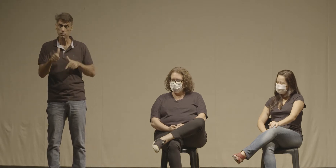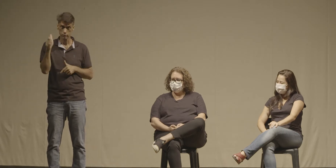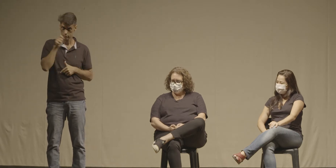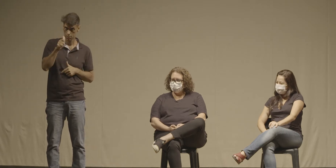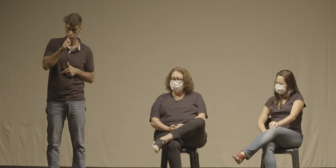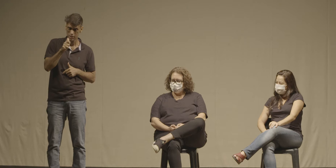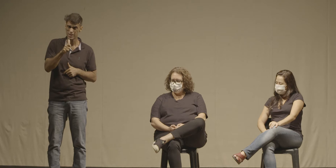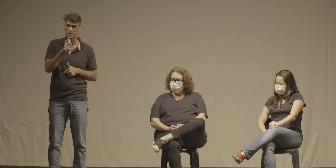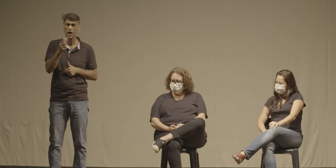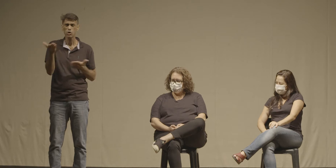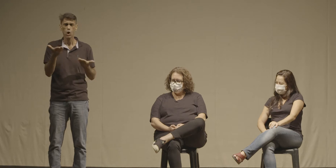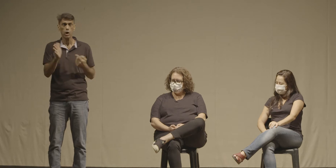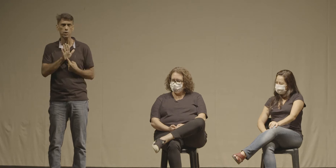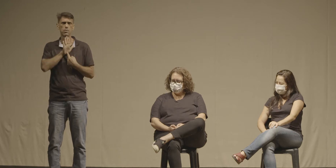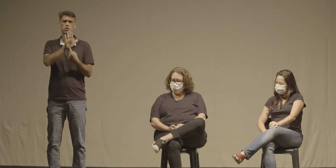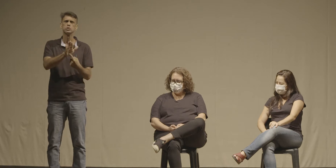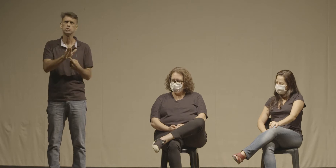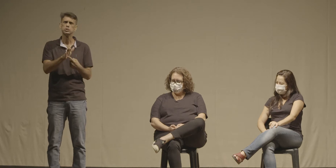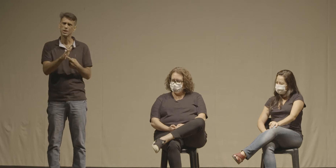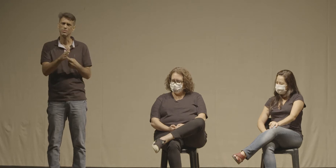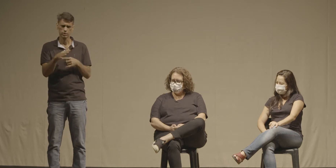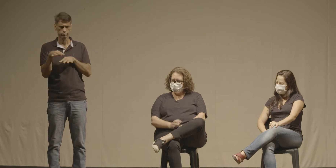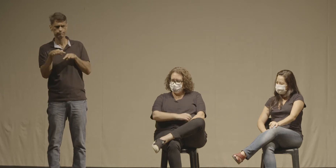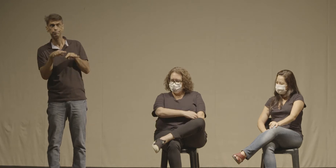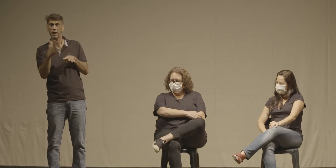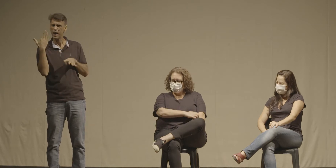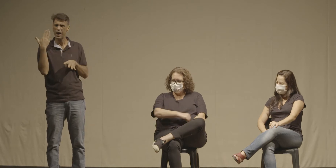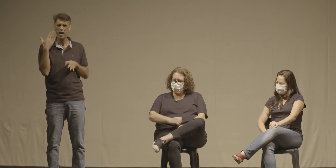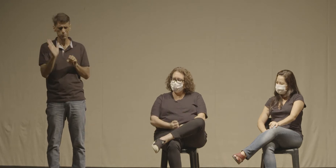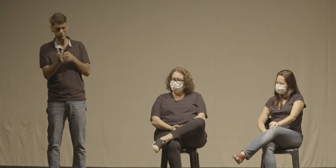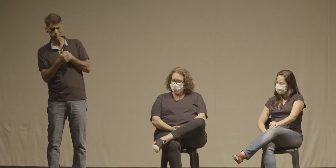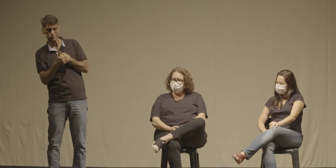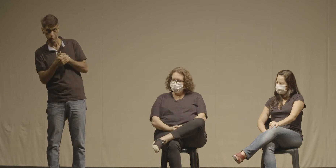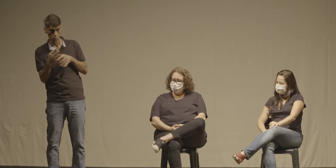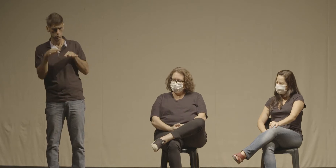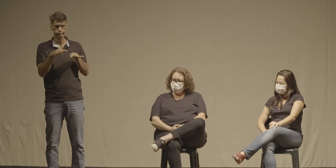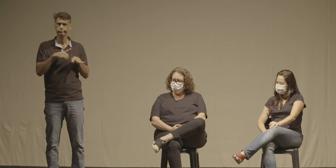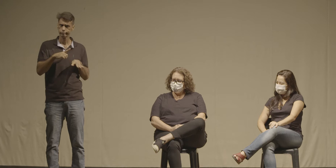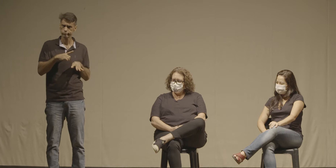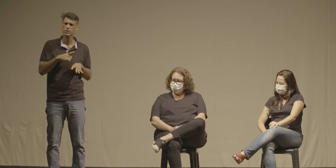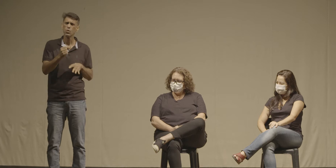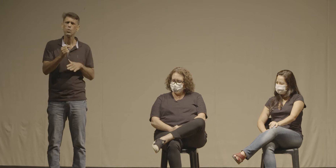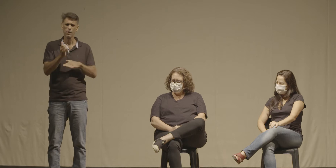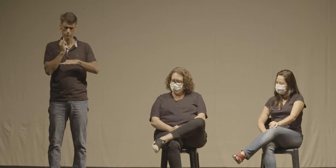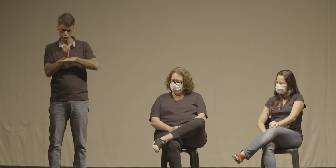dia, vindo mais à tona, né, do que antigamente, você acha que essa forma de fazer o